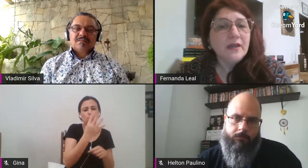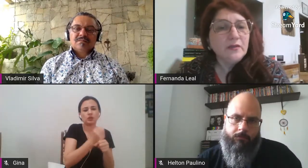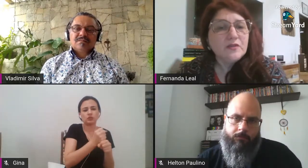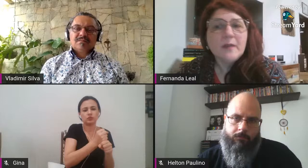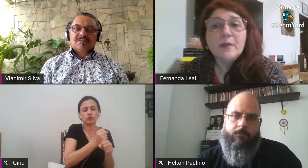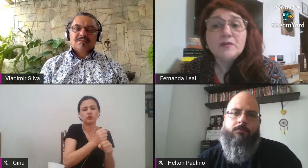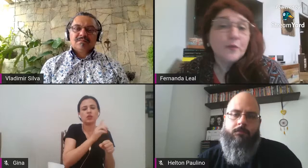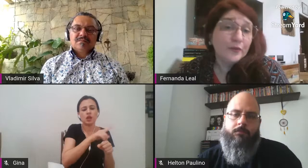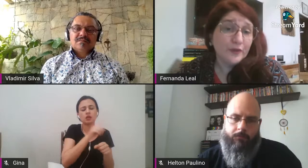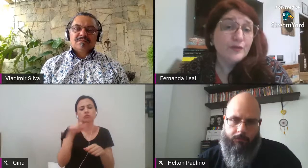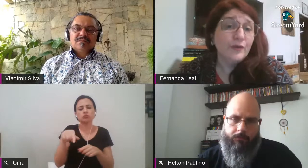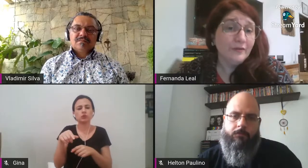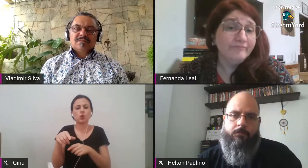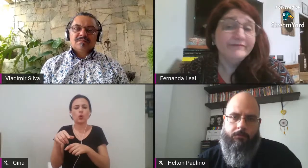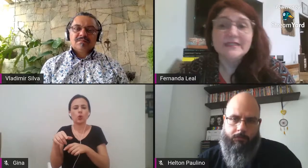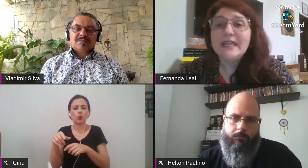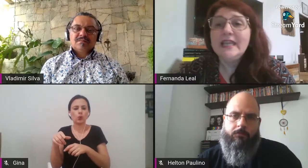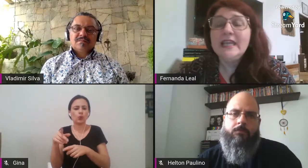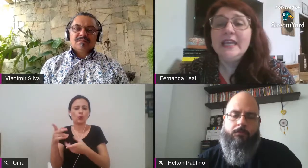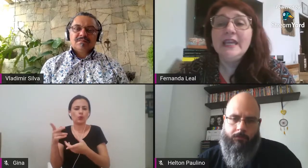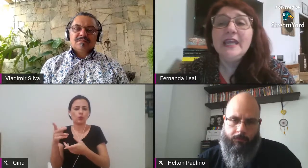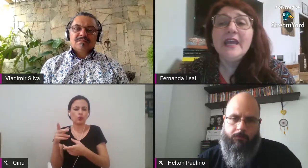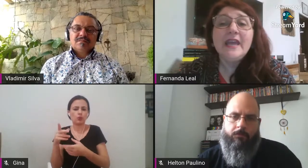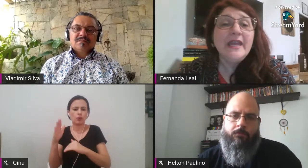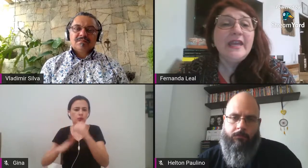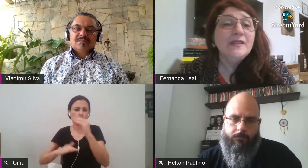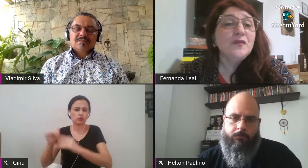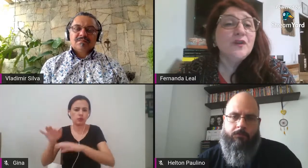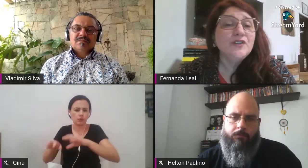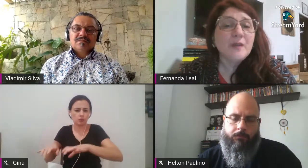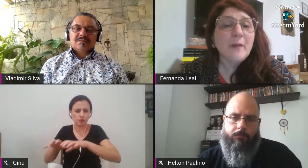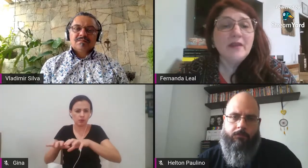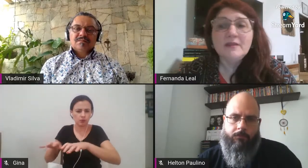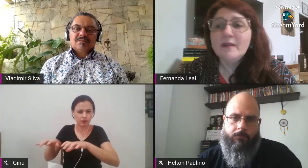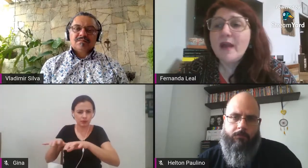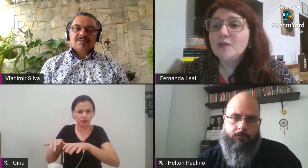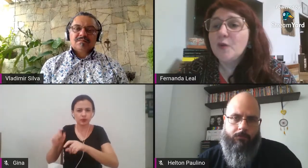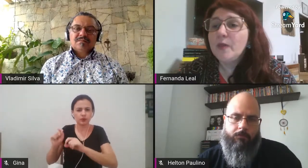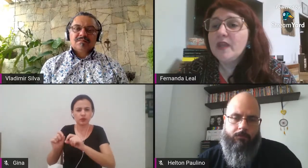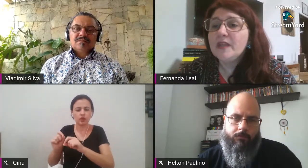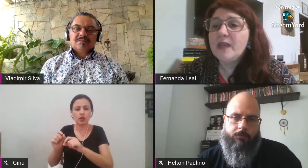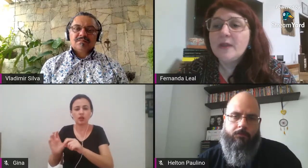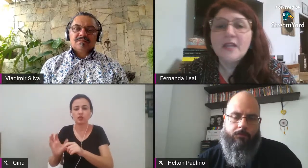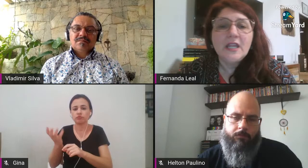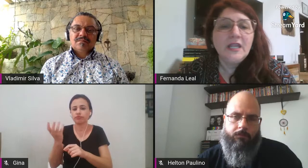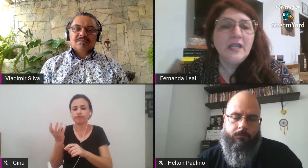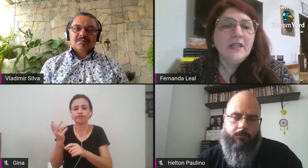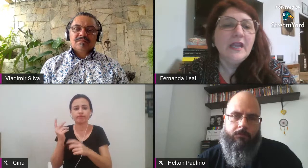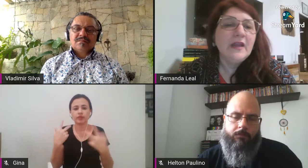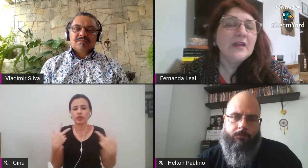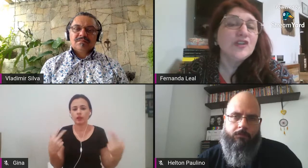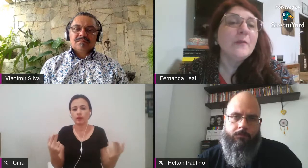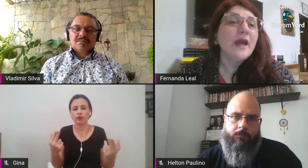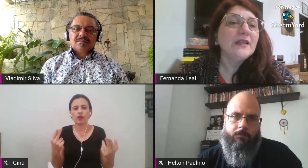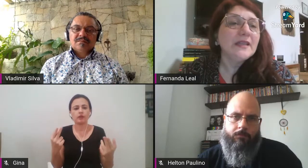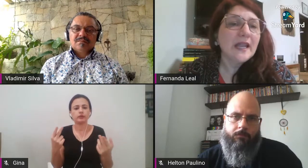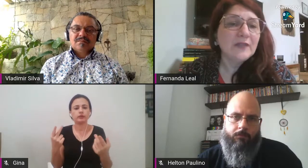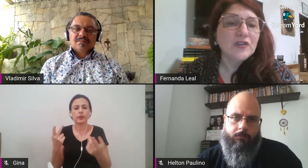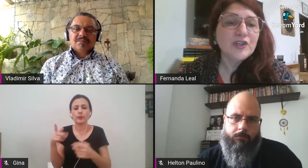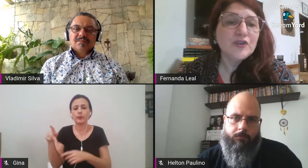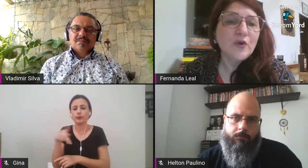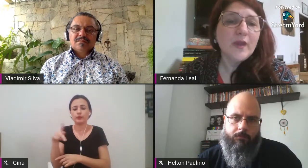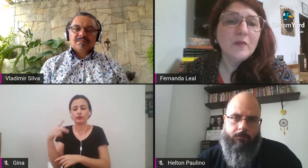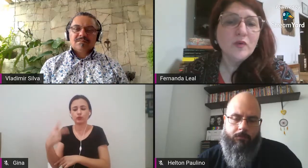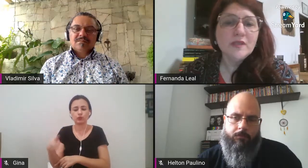durante anos, né, pelo seu professor, e isso foi extremamente dramático. Eu peguei até a matéria aqui, né, a chamada que está